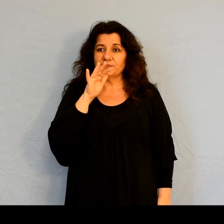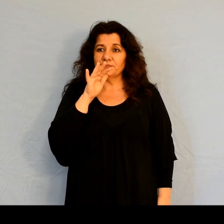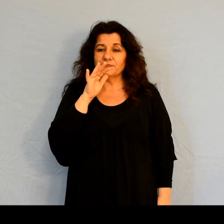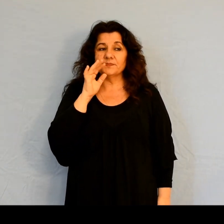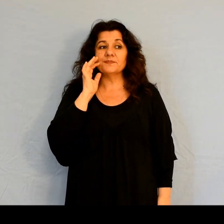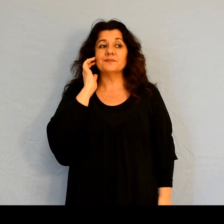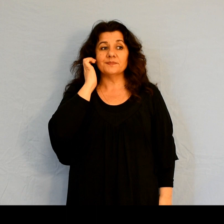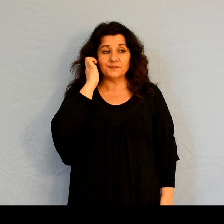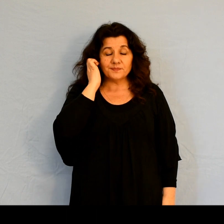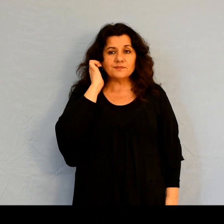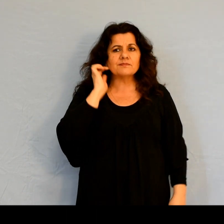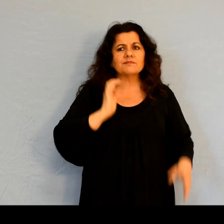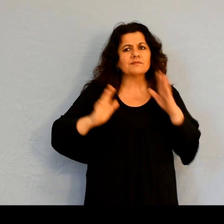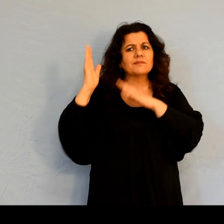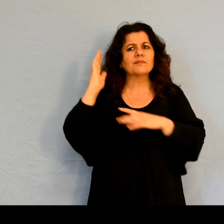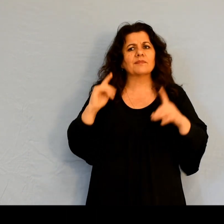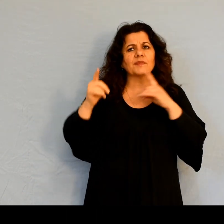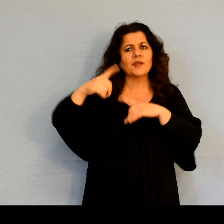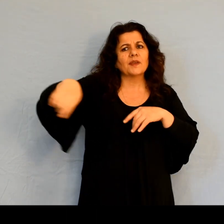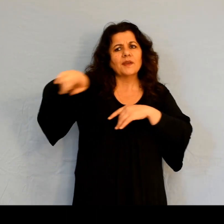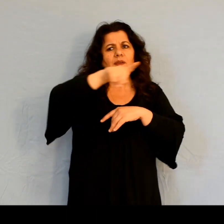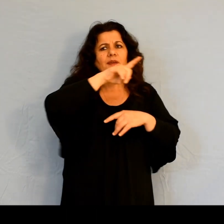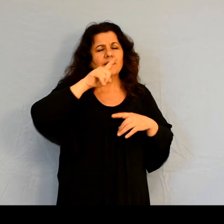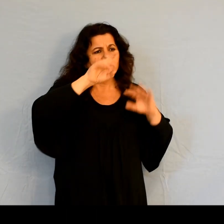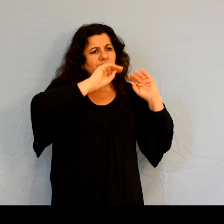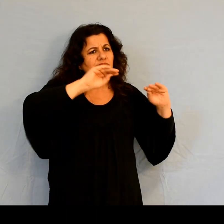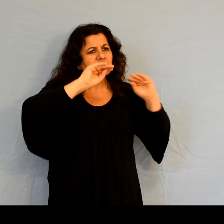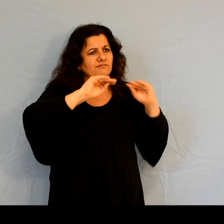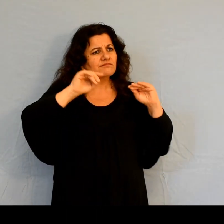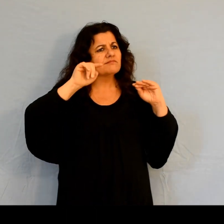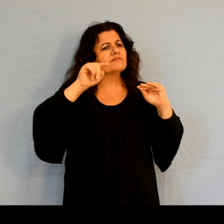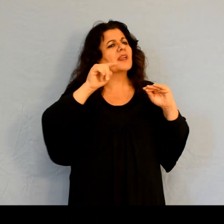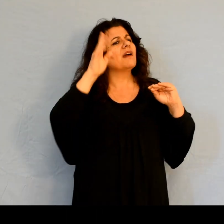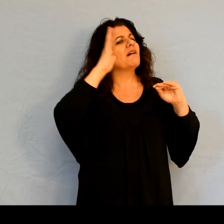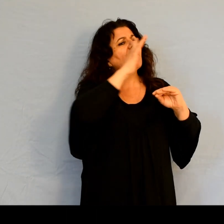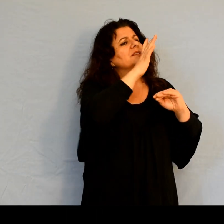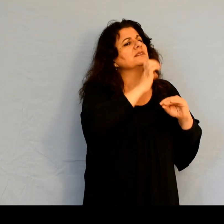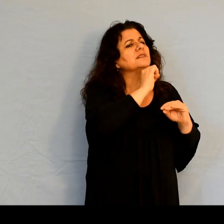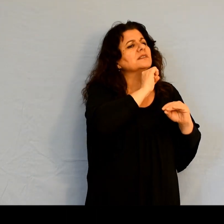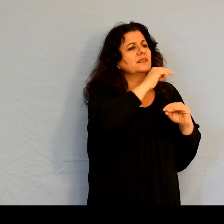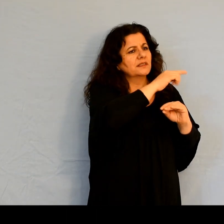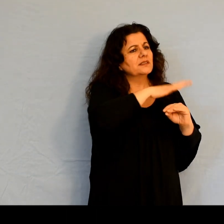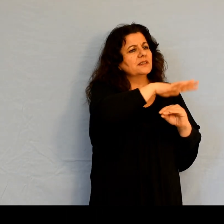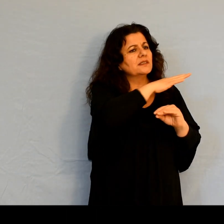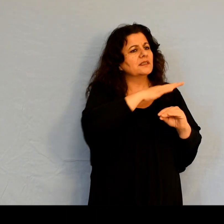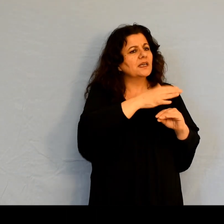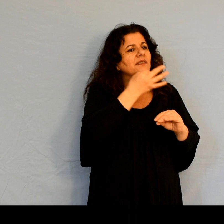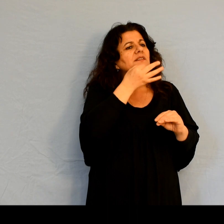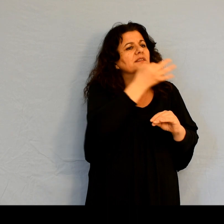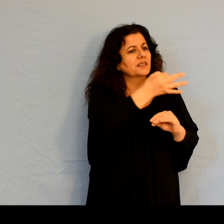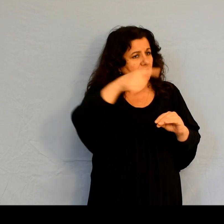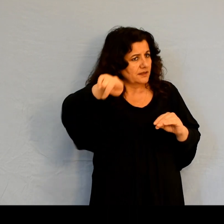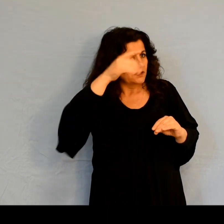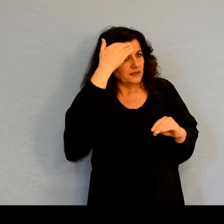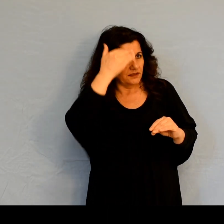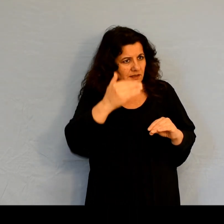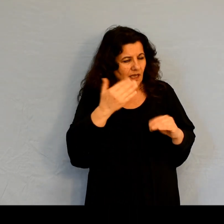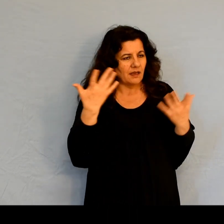Vous avez appris qu'il a été dit aux anciens, « Tu ne commettras pas de meurtre. Et si quelqu'un commet un